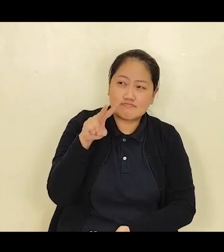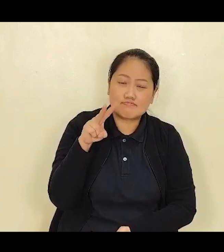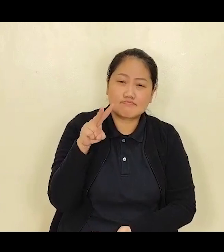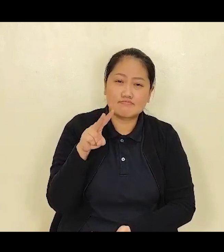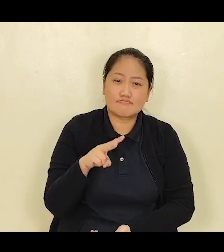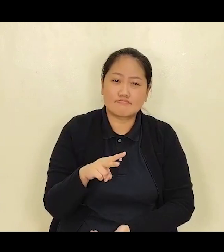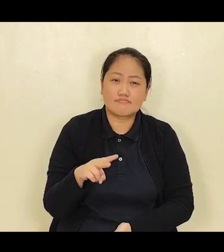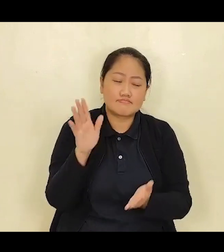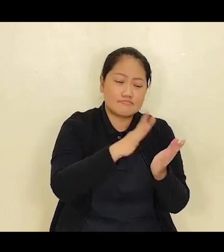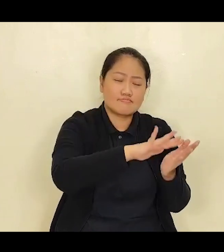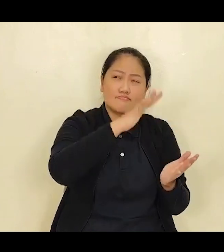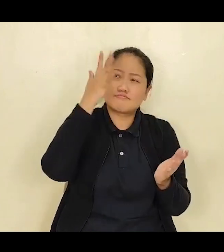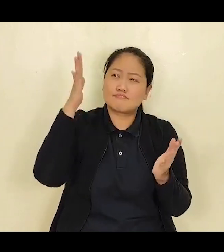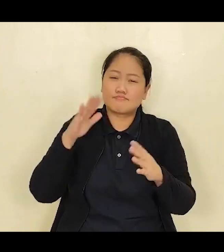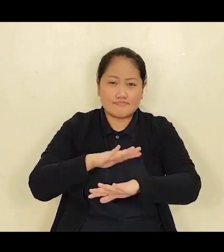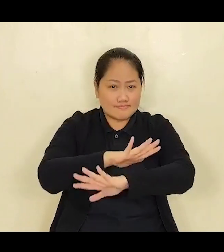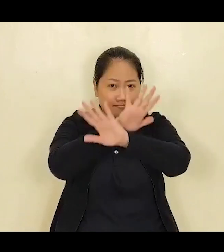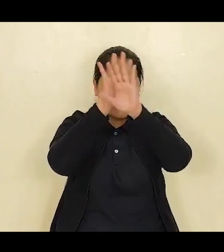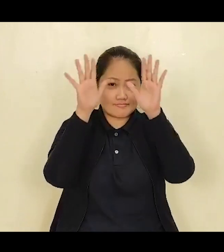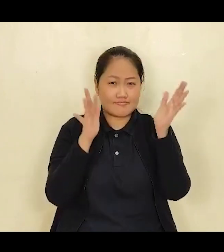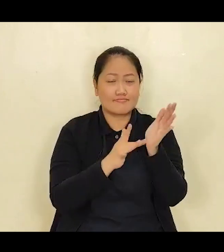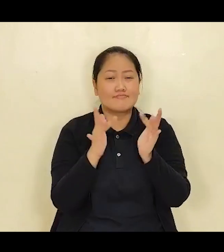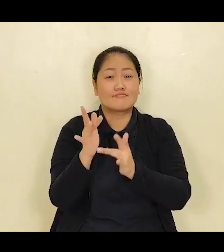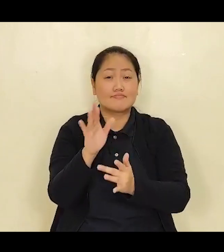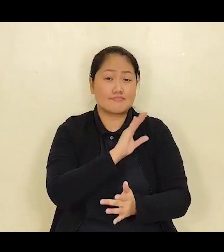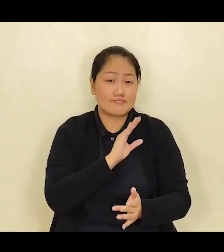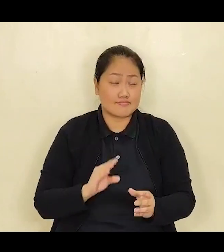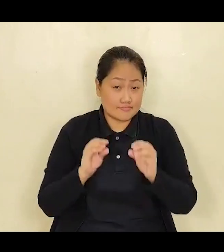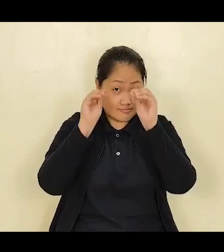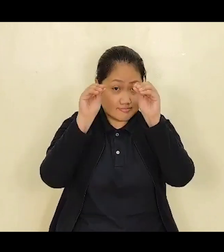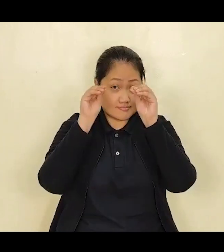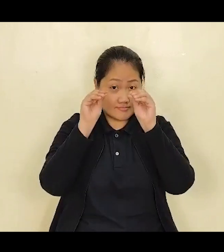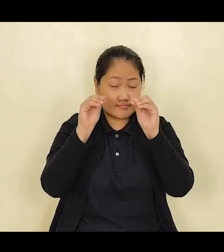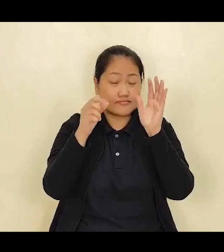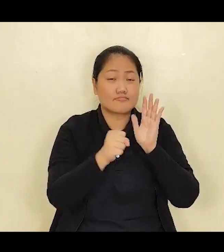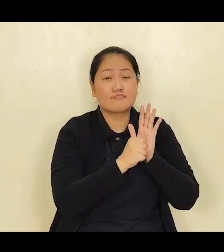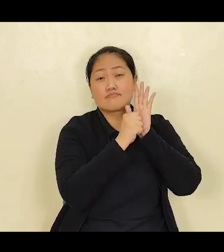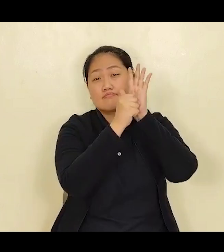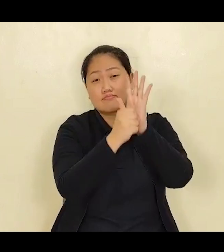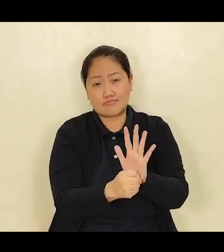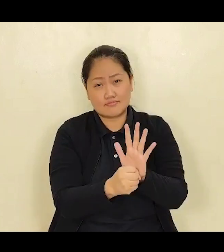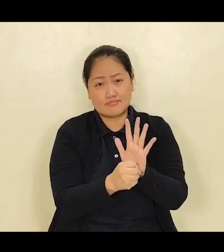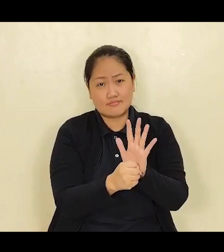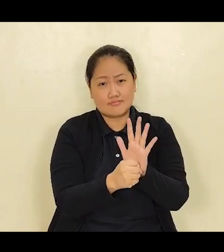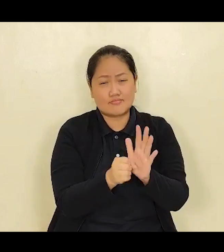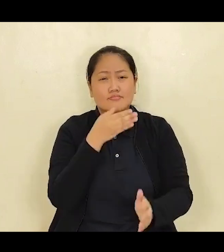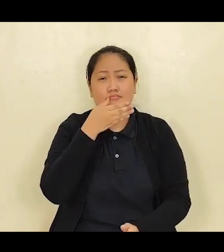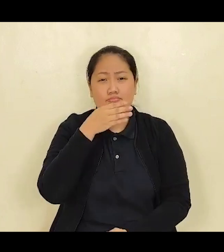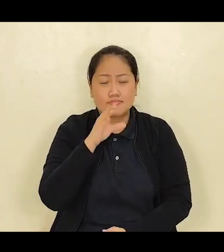maaninag nawa sa atin ang maluwalhating liwanag ng ating Jesus Maestro na